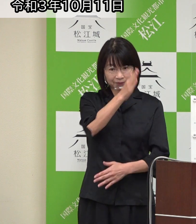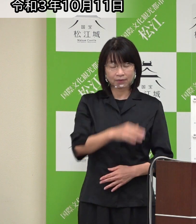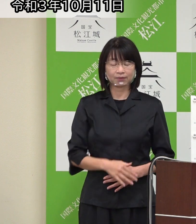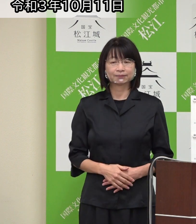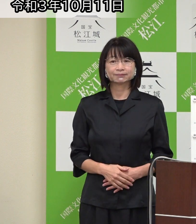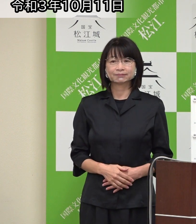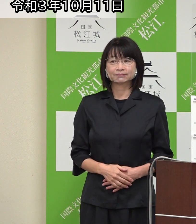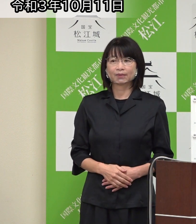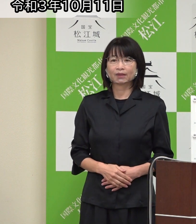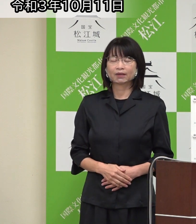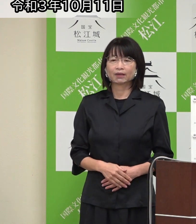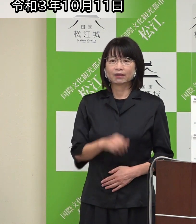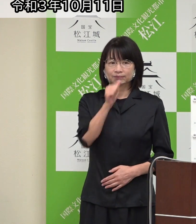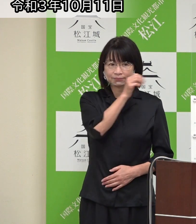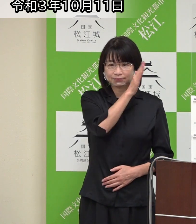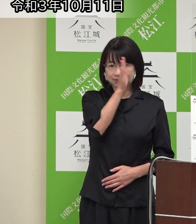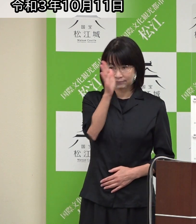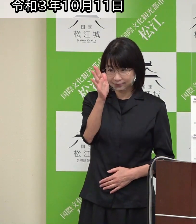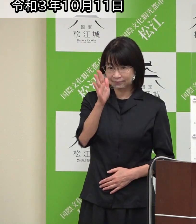今日もよろしくお願いします。